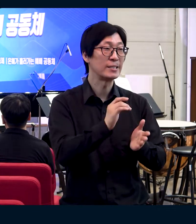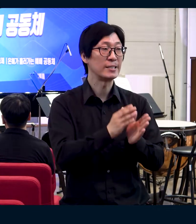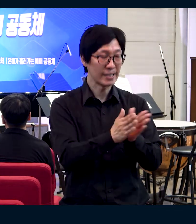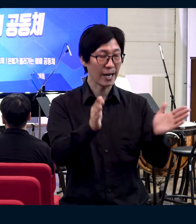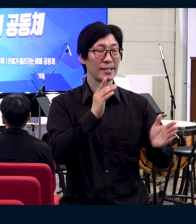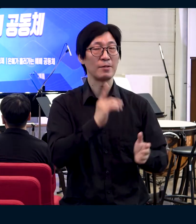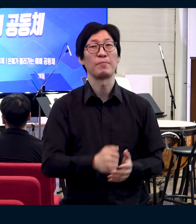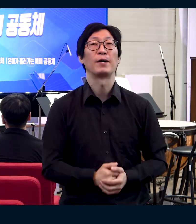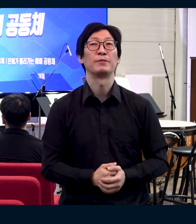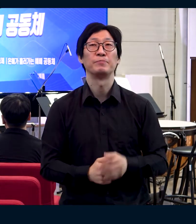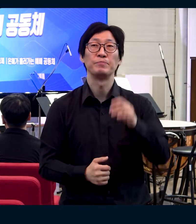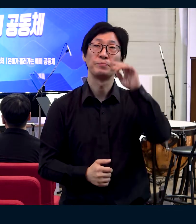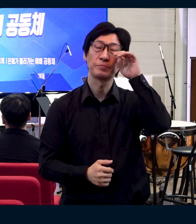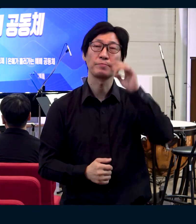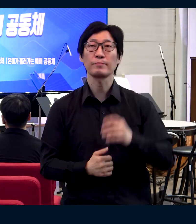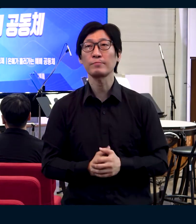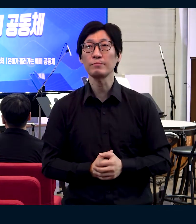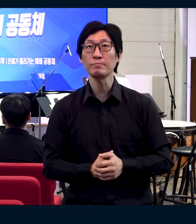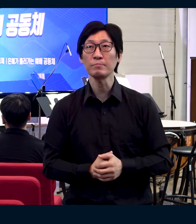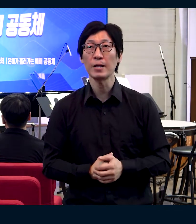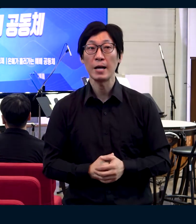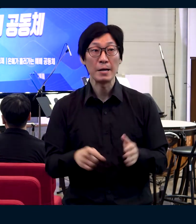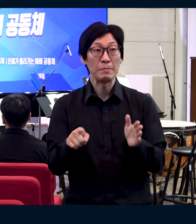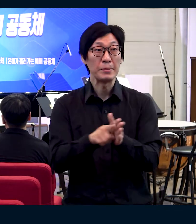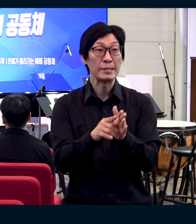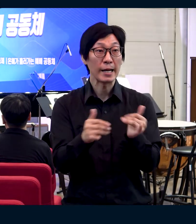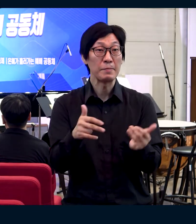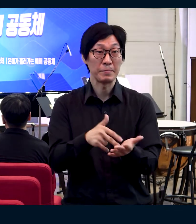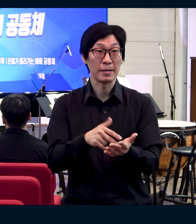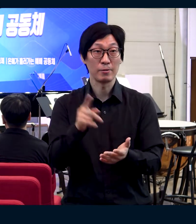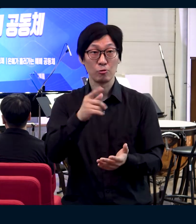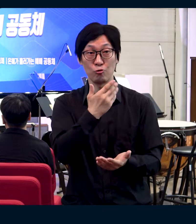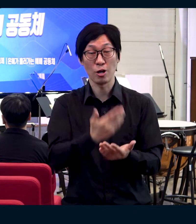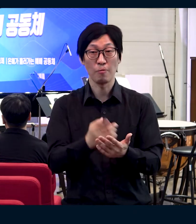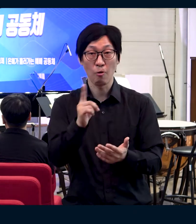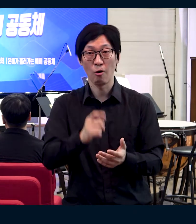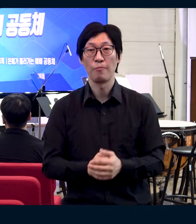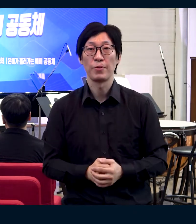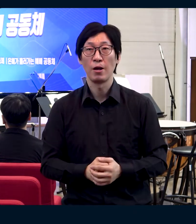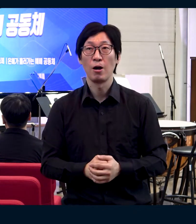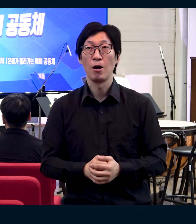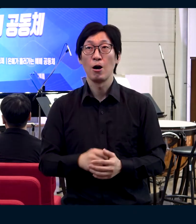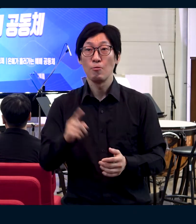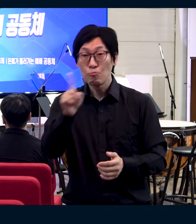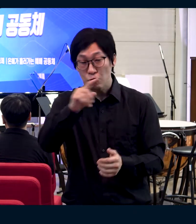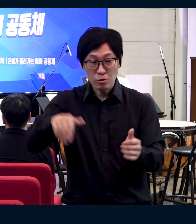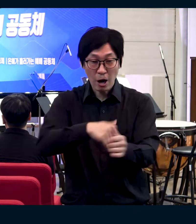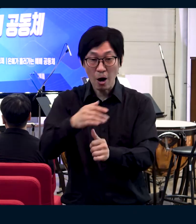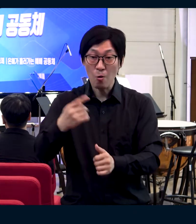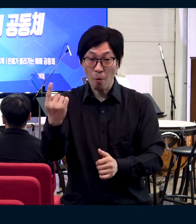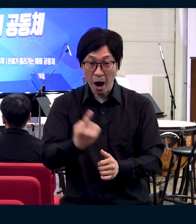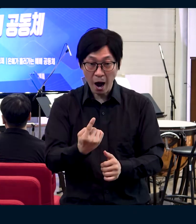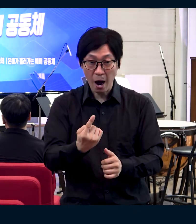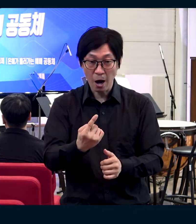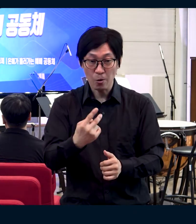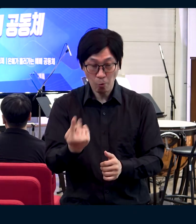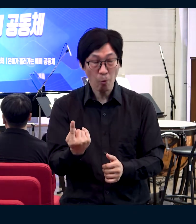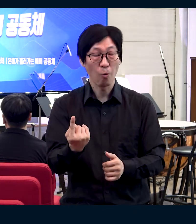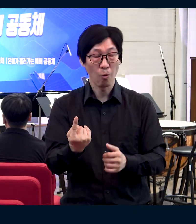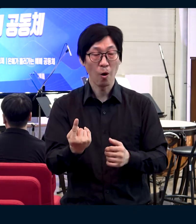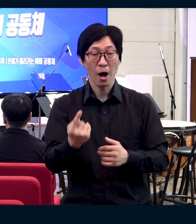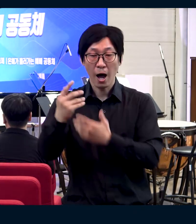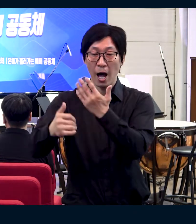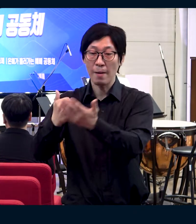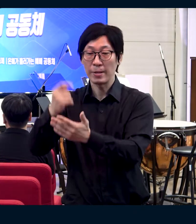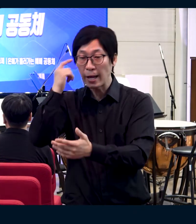여러분, 신앙인에게 정말 중요한 것은요, 어떤 경우에도 자기 생각으로 하나님을